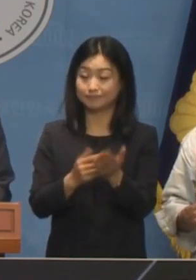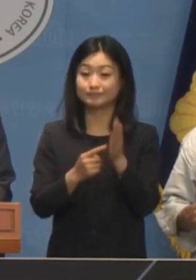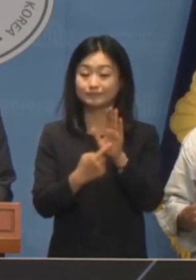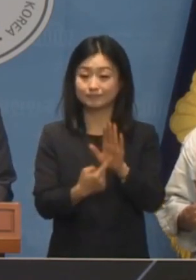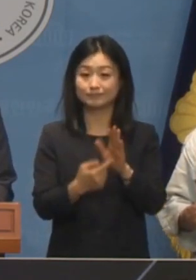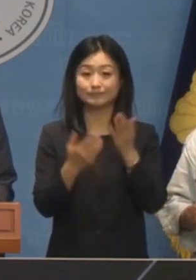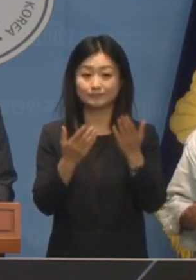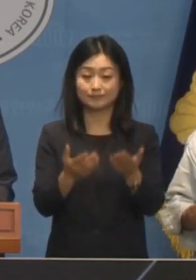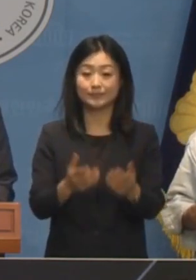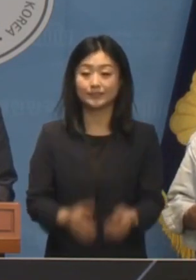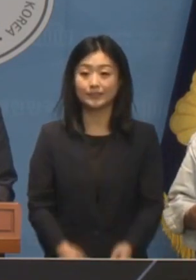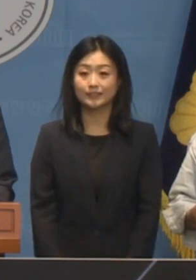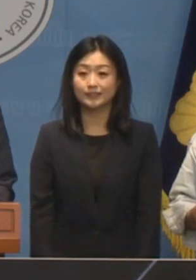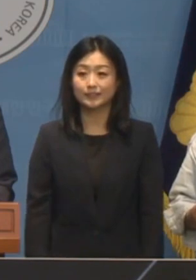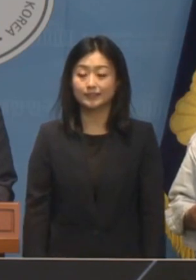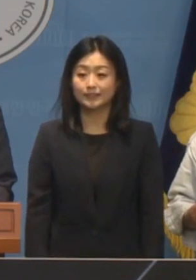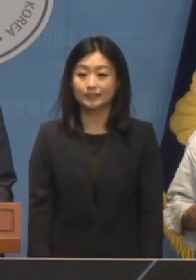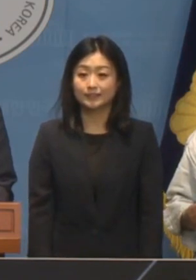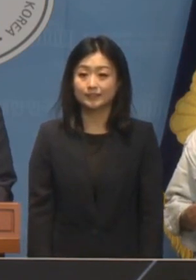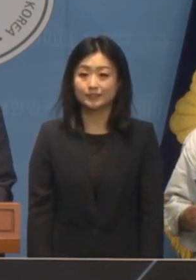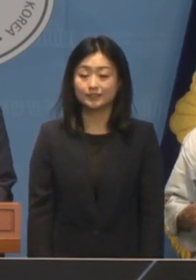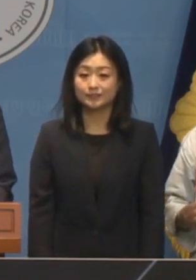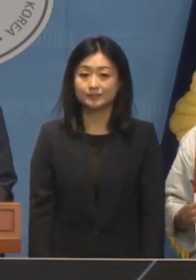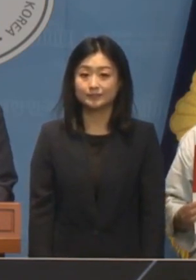발표의 시간을 갖도록 하겠습니다.